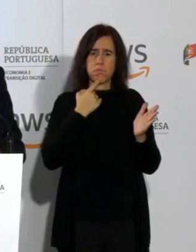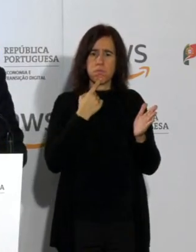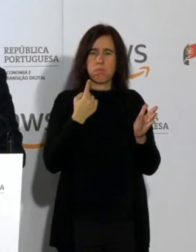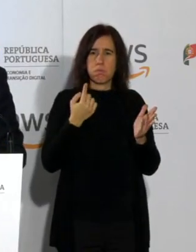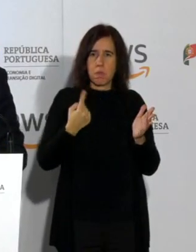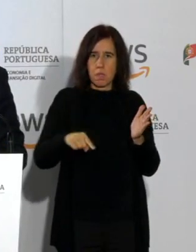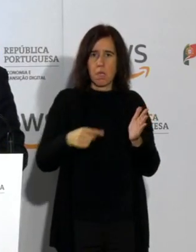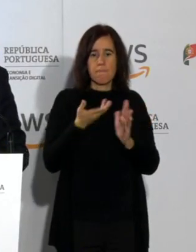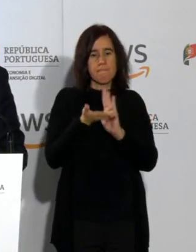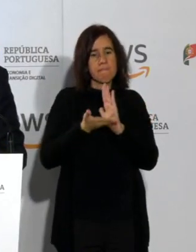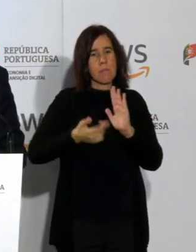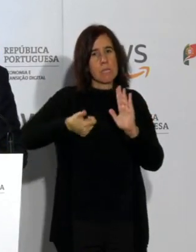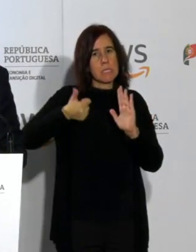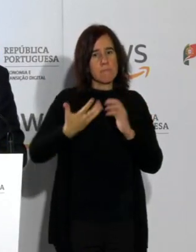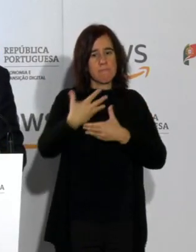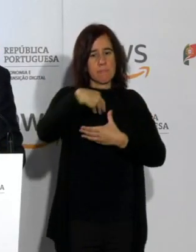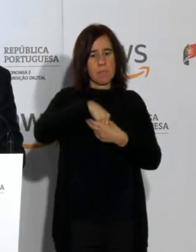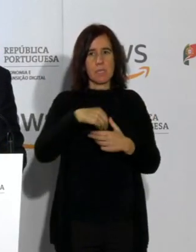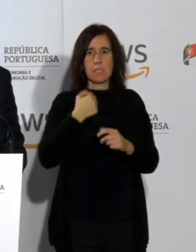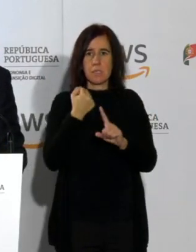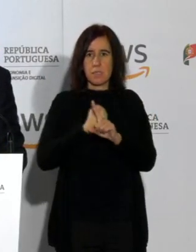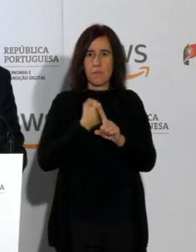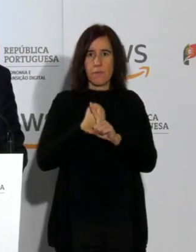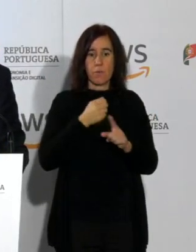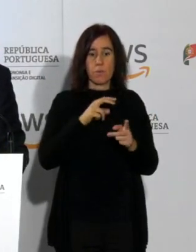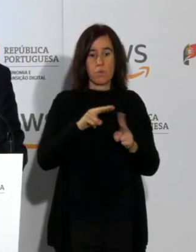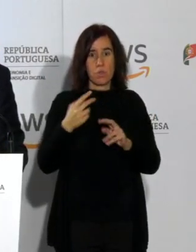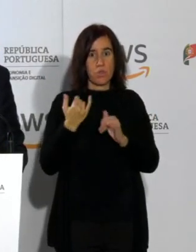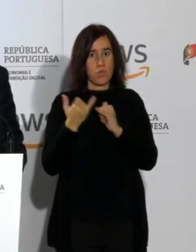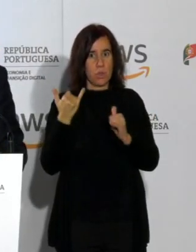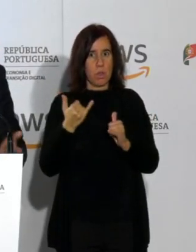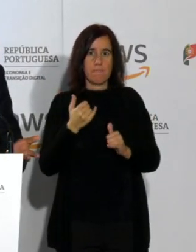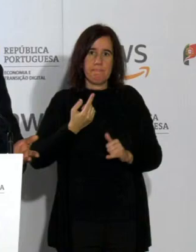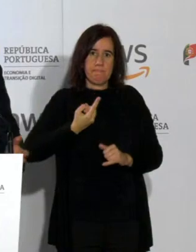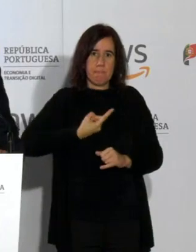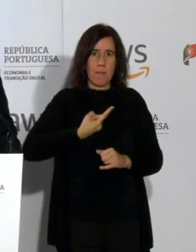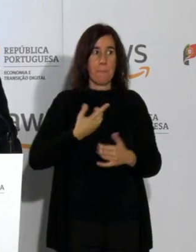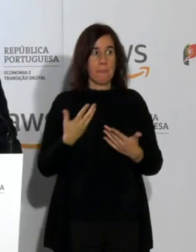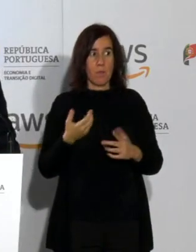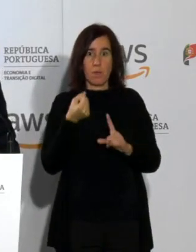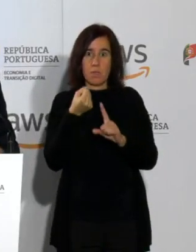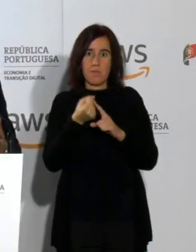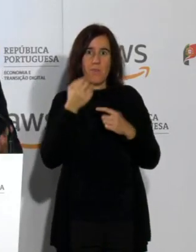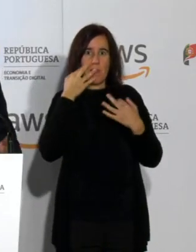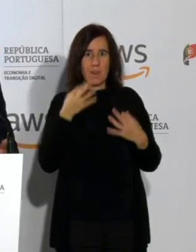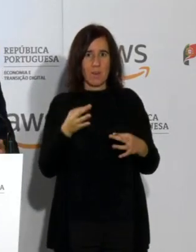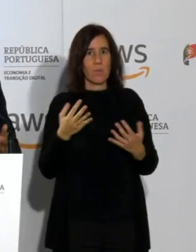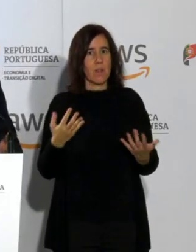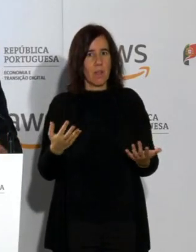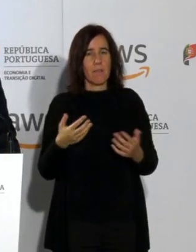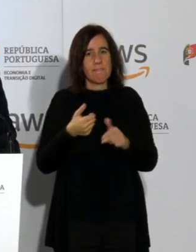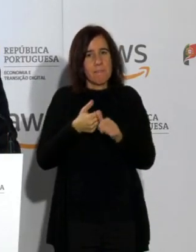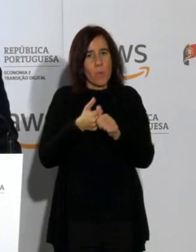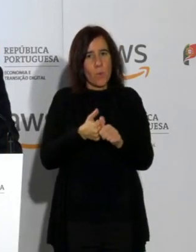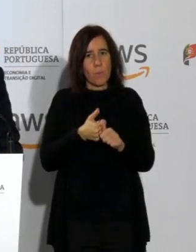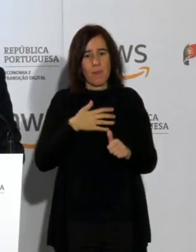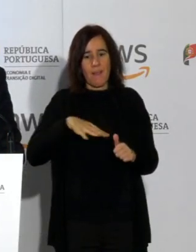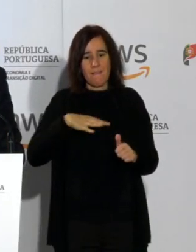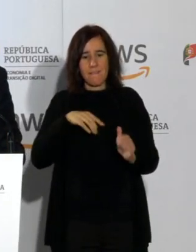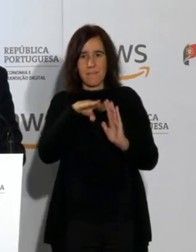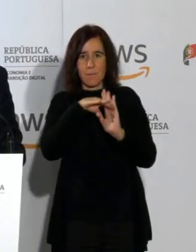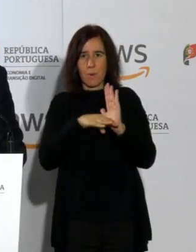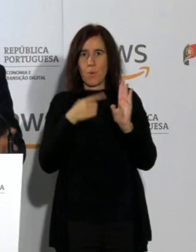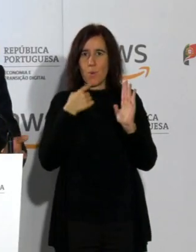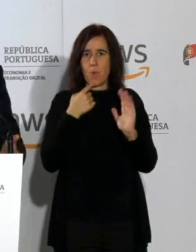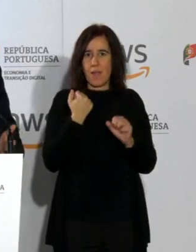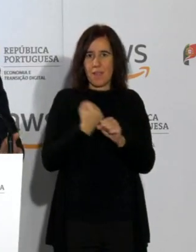os principais vetores e desafios que a transição digital implica. Agora, o desafio, naturalmente, que é cumprir este ambicioso programa de